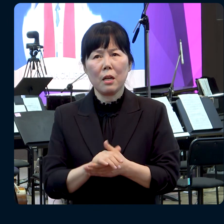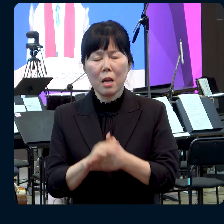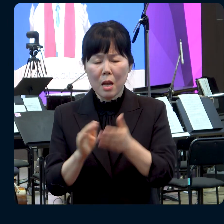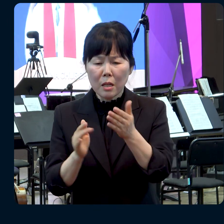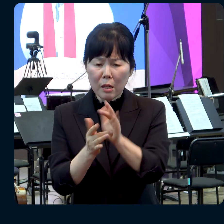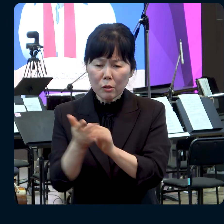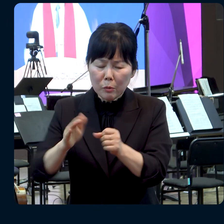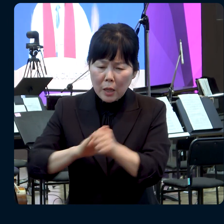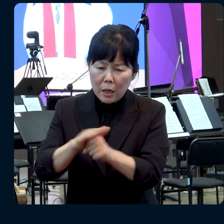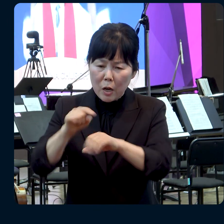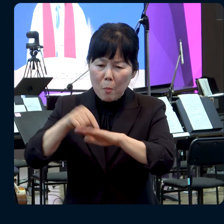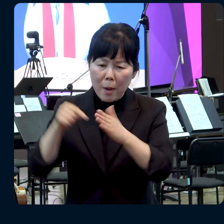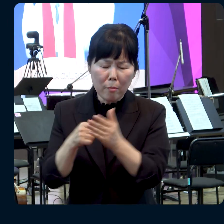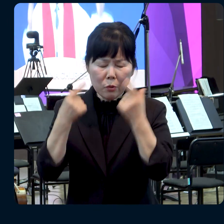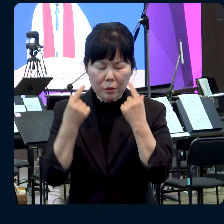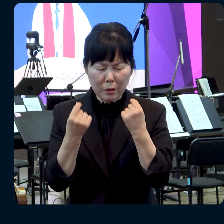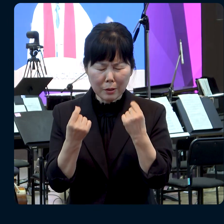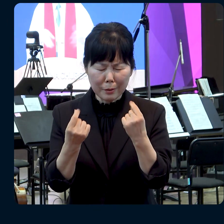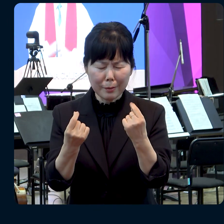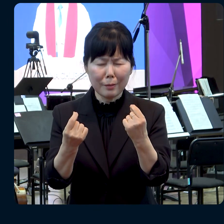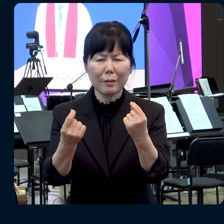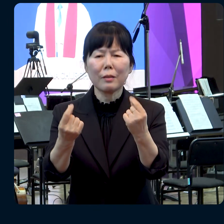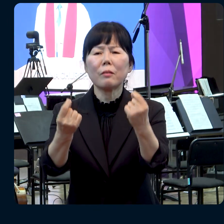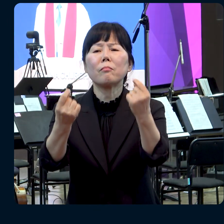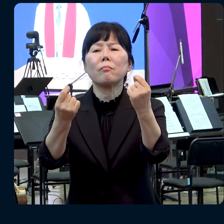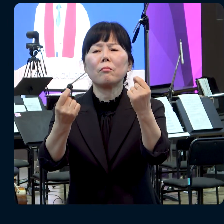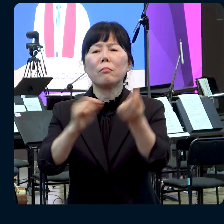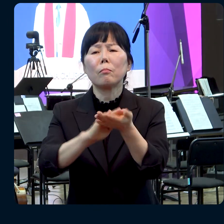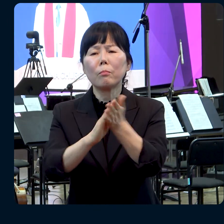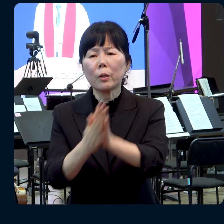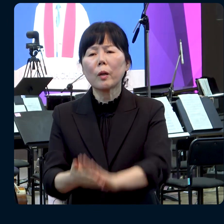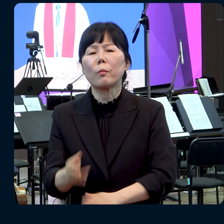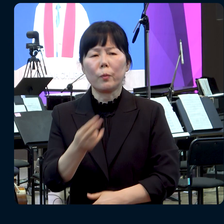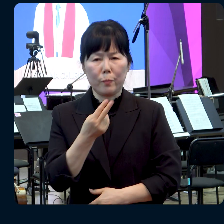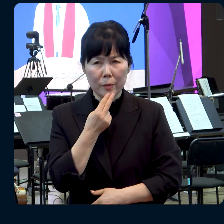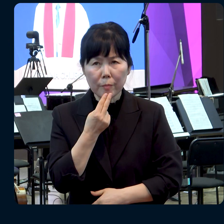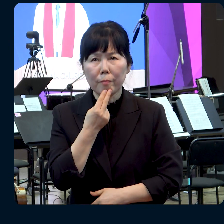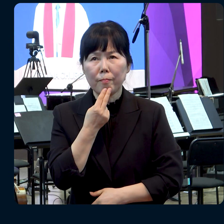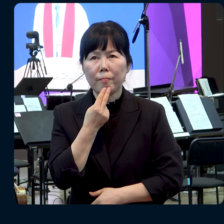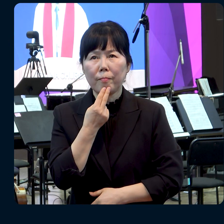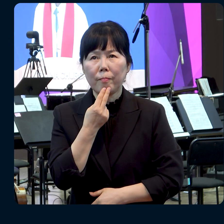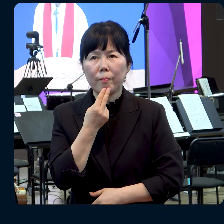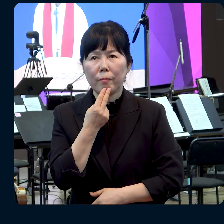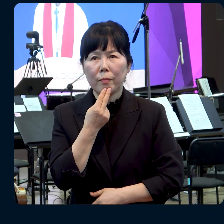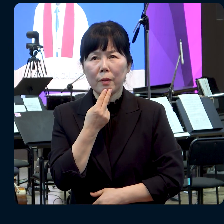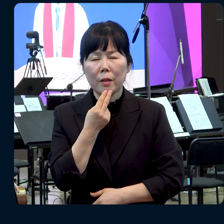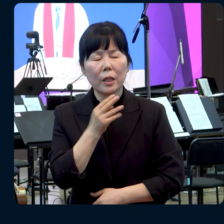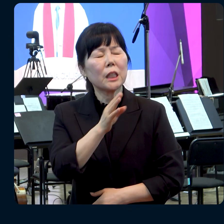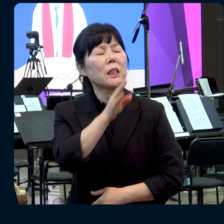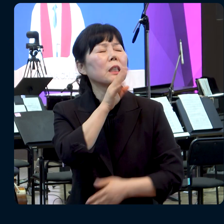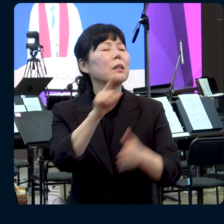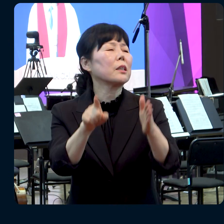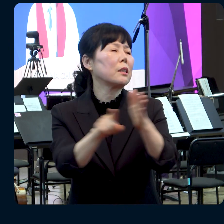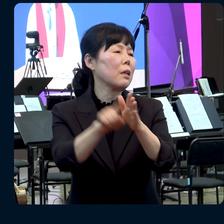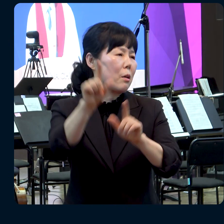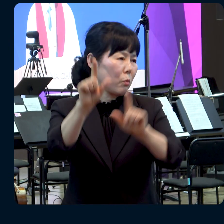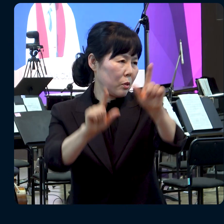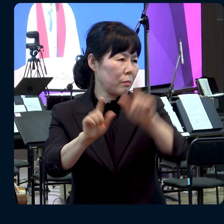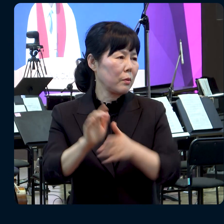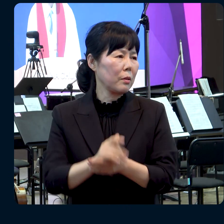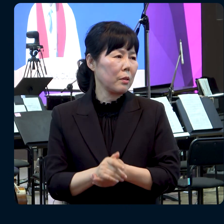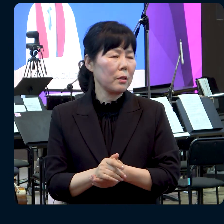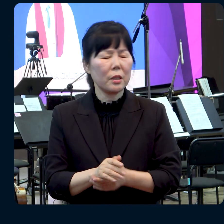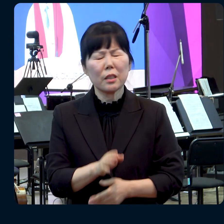그 마음은요 조금도 달라지지 않았기 때문에, 여러분, 이게 진짜 신앙이죠. 신앙은